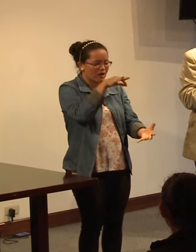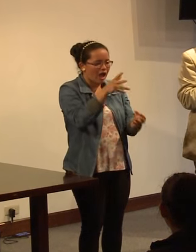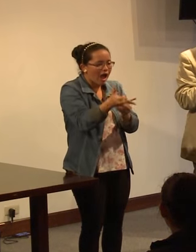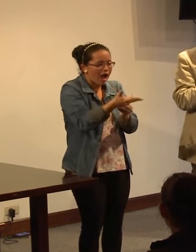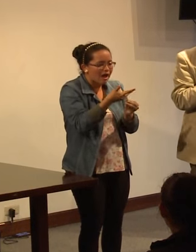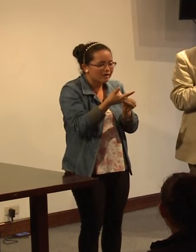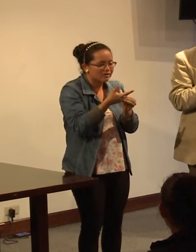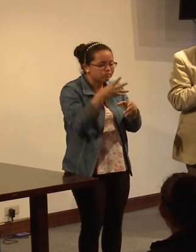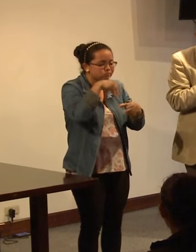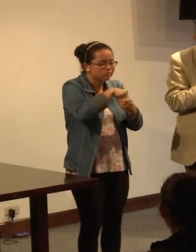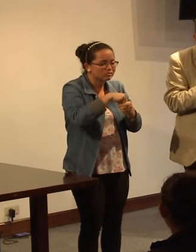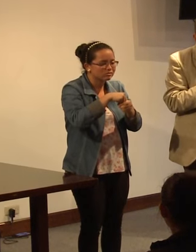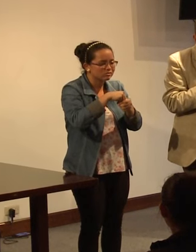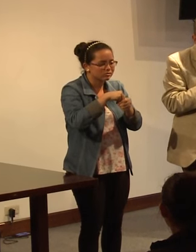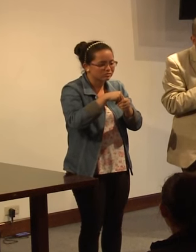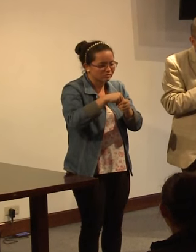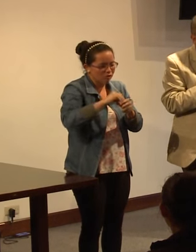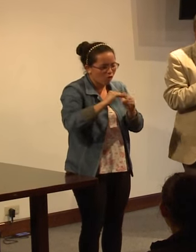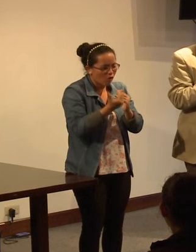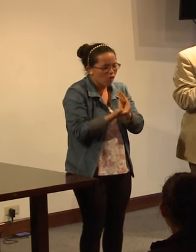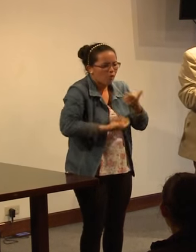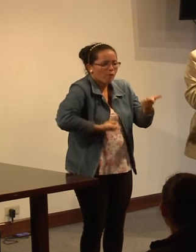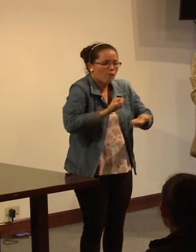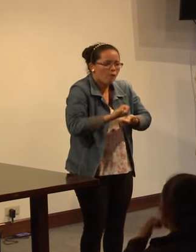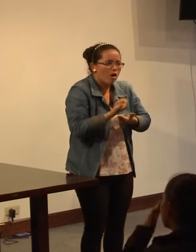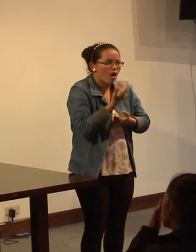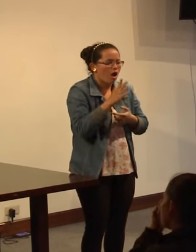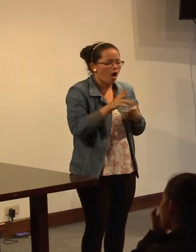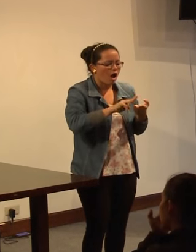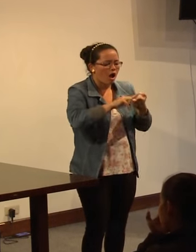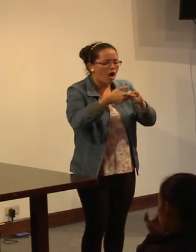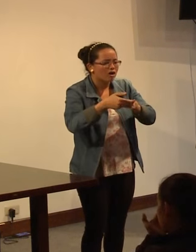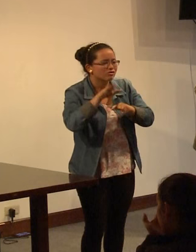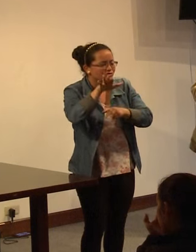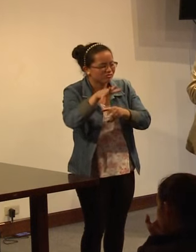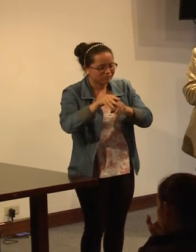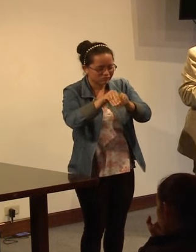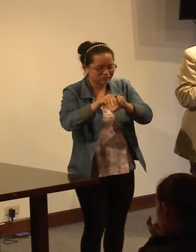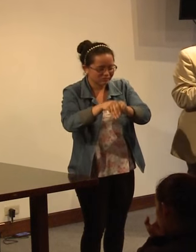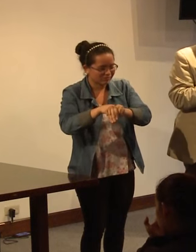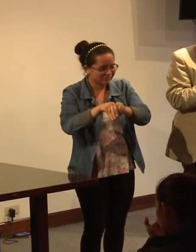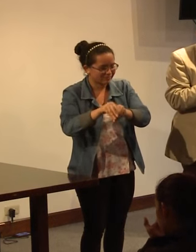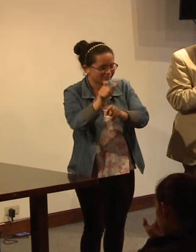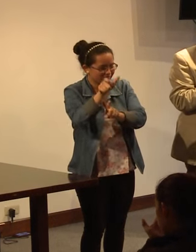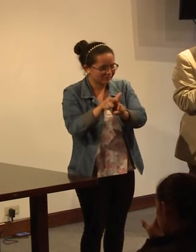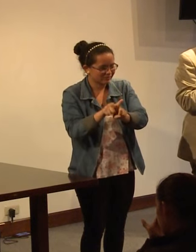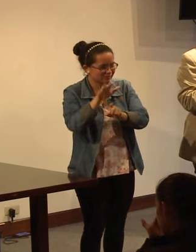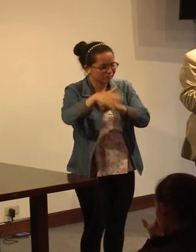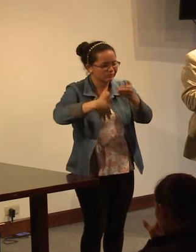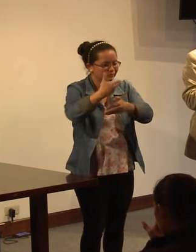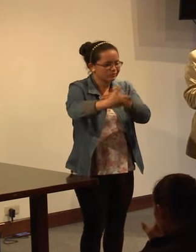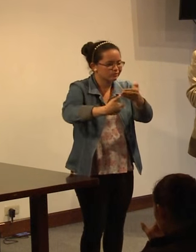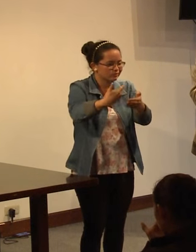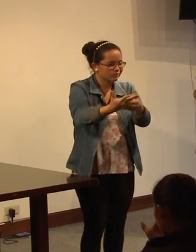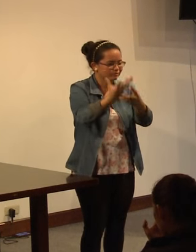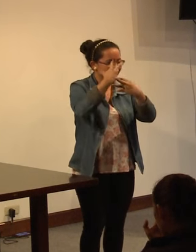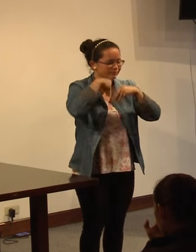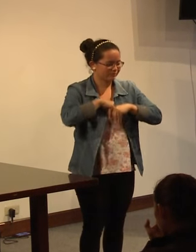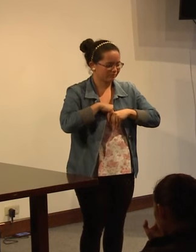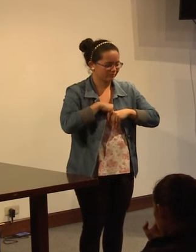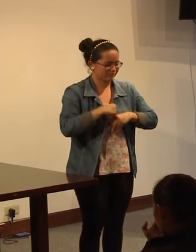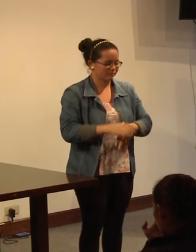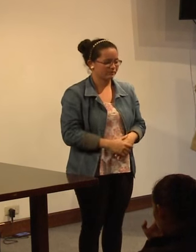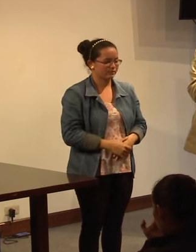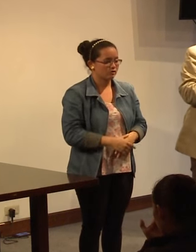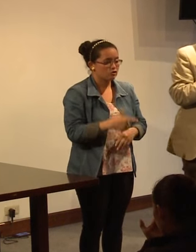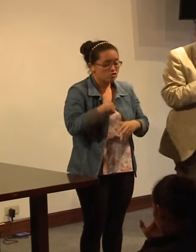que ver con la importancia que puede tener eso para el desarrollo precisamente de los procesos que cada estudiante asume. Entonces, lo que yo